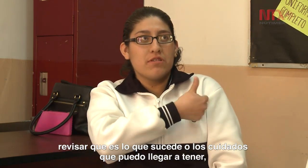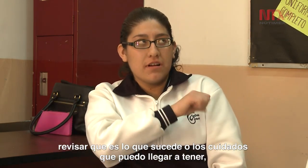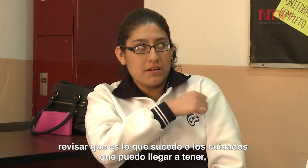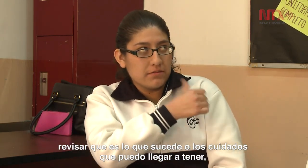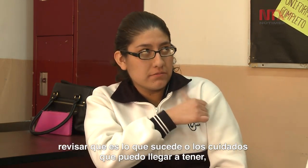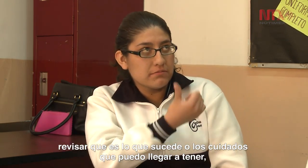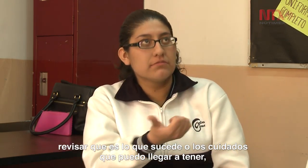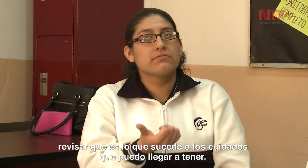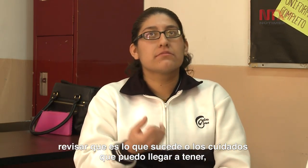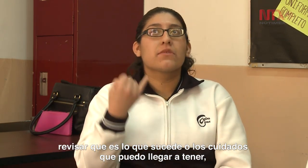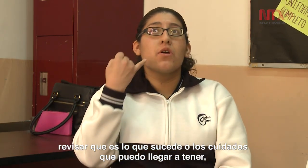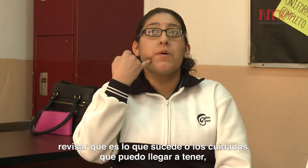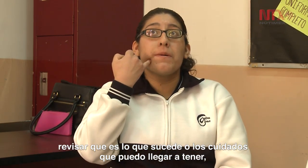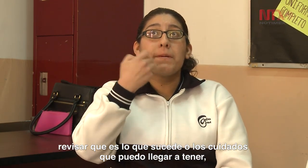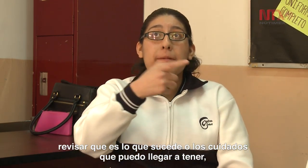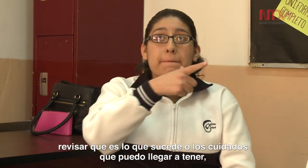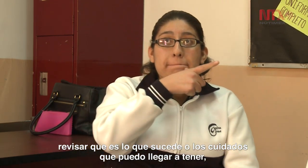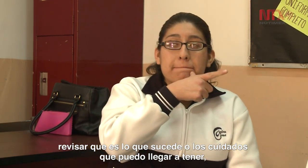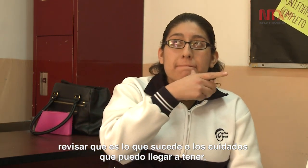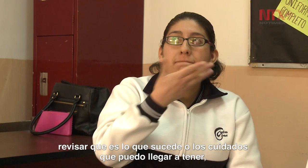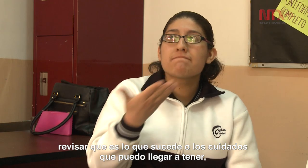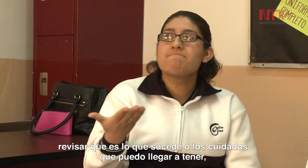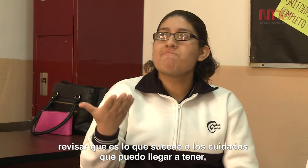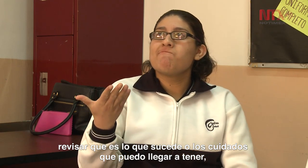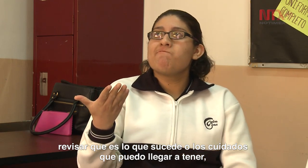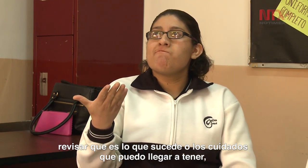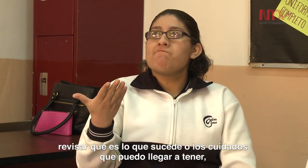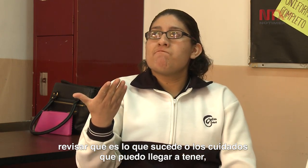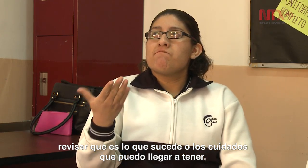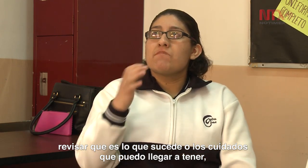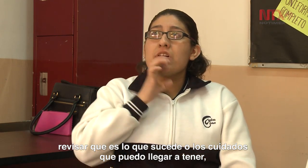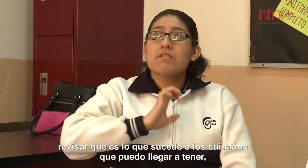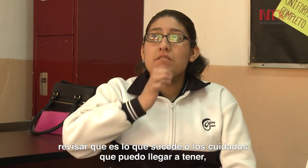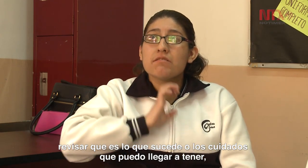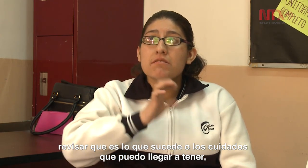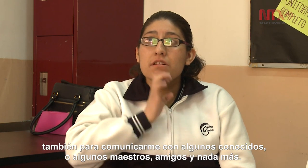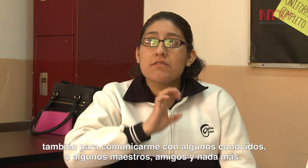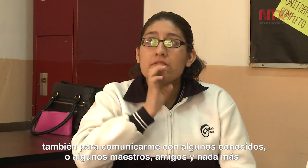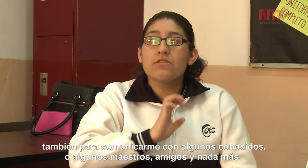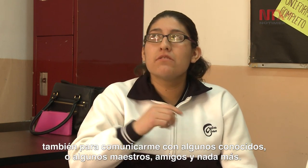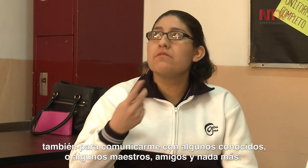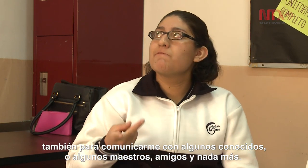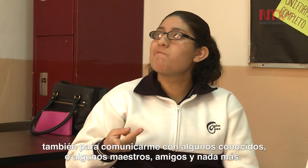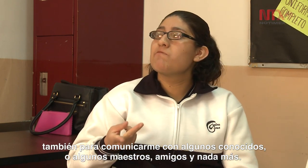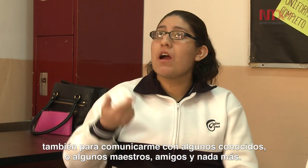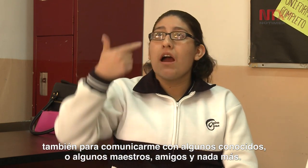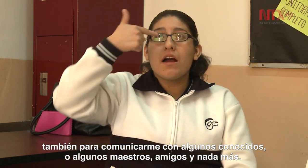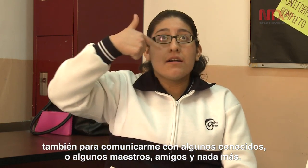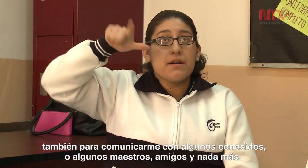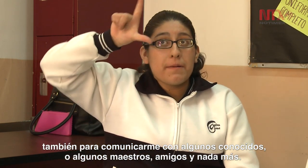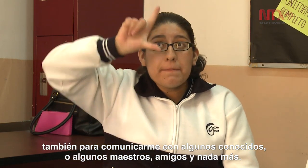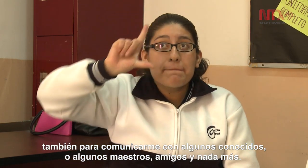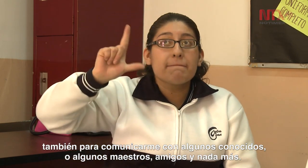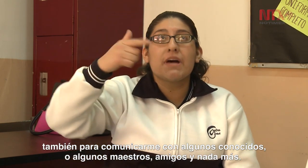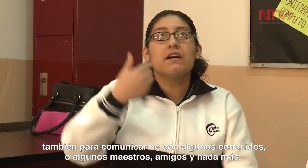revisar qué es lo que sucede, los cuidados que puedo llegar a tener, también para comunicarme con algunos